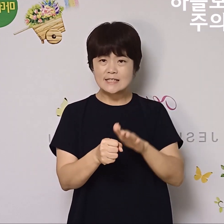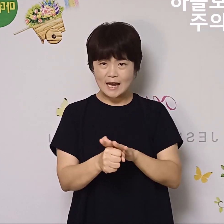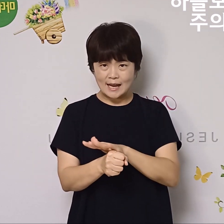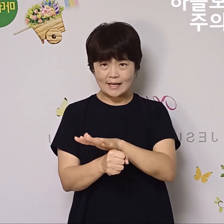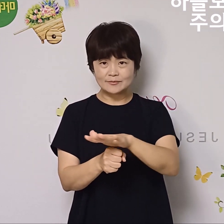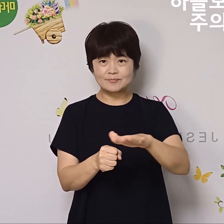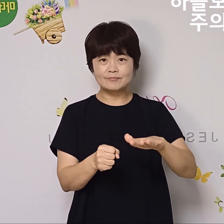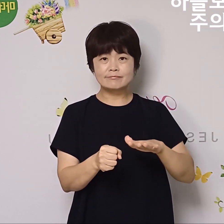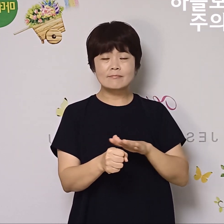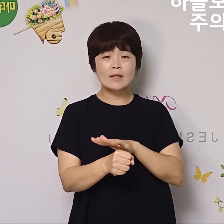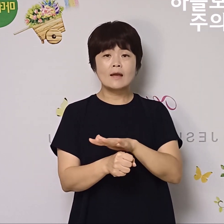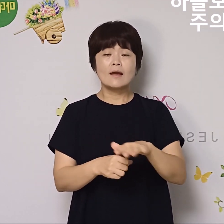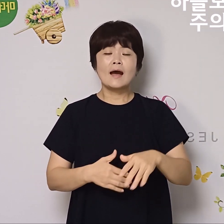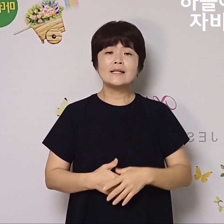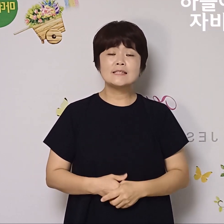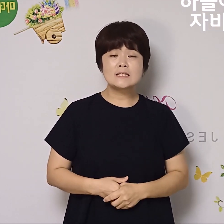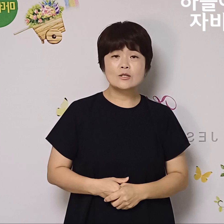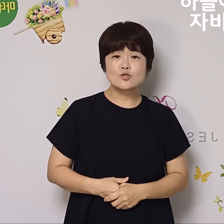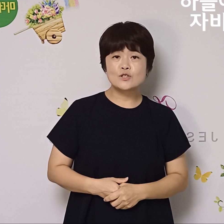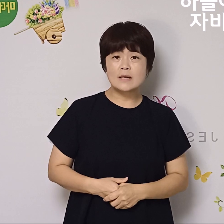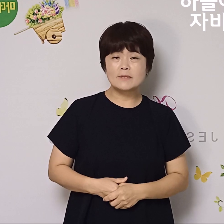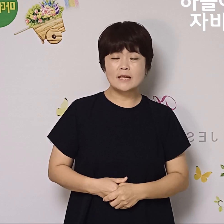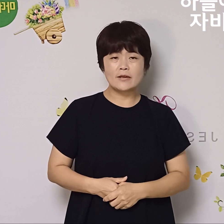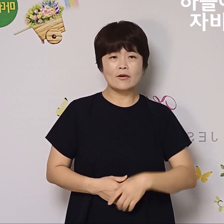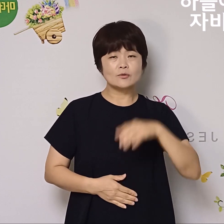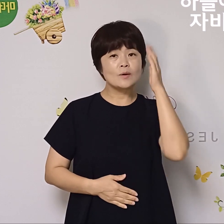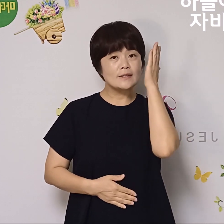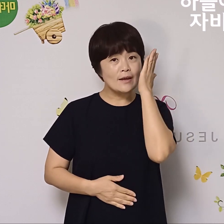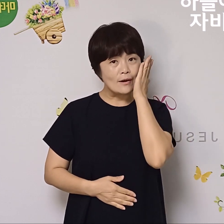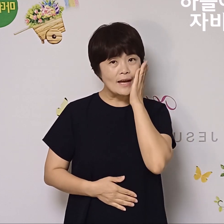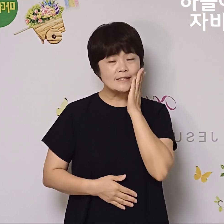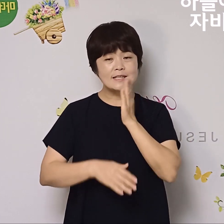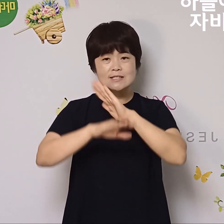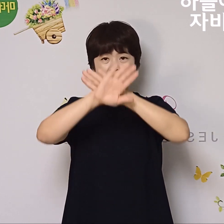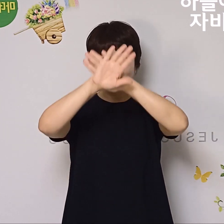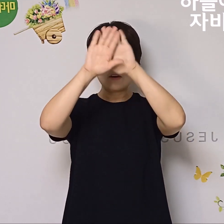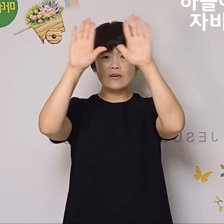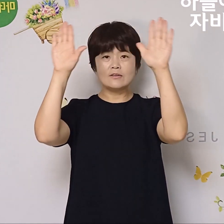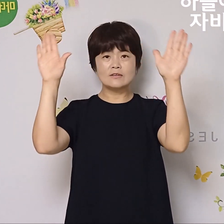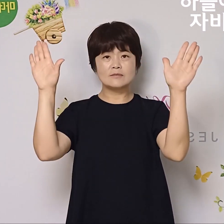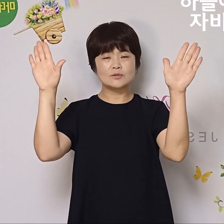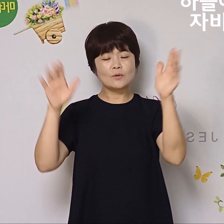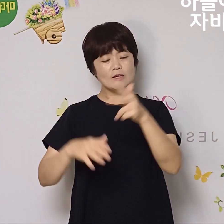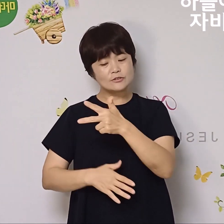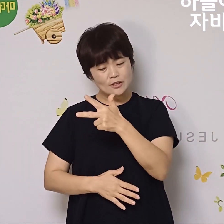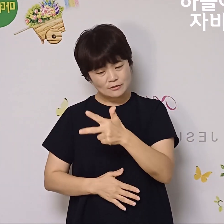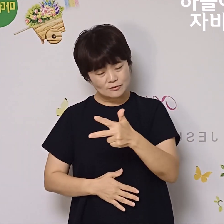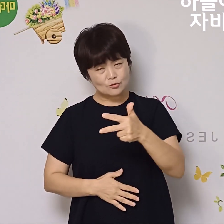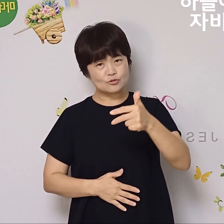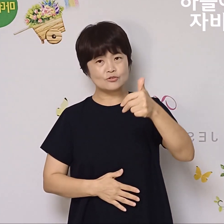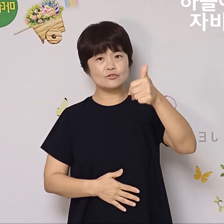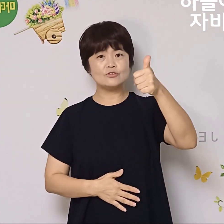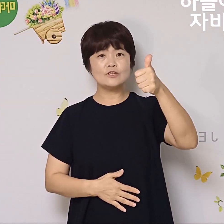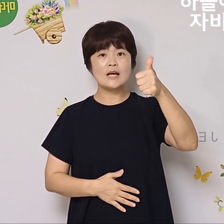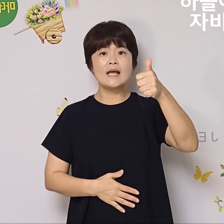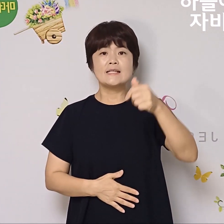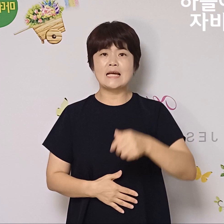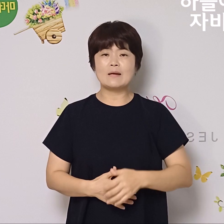사랑. 하늘에서 주잡이 내려. 똑같아요. 하늘에서 똑같고요. 주.